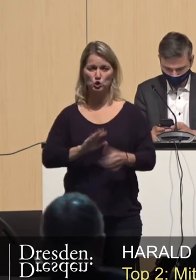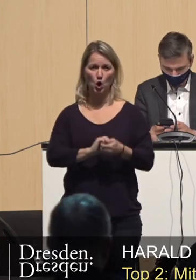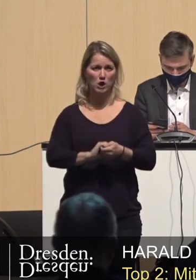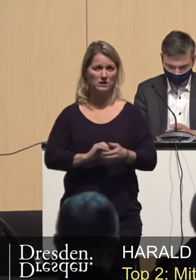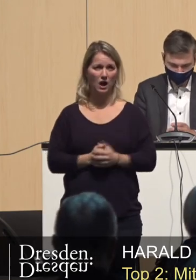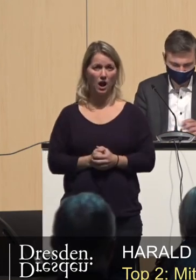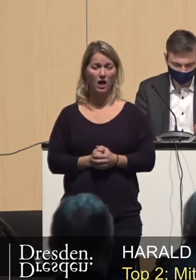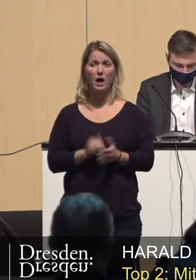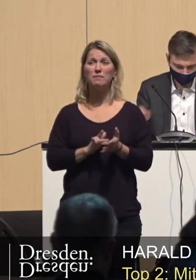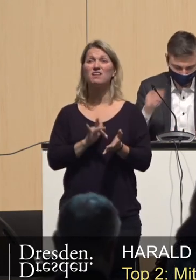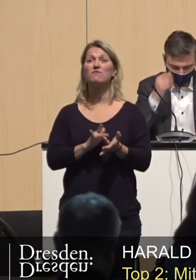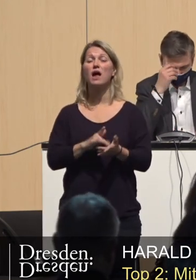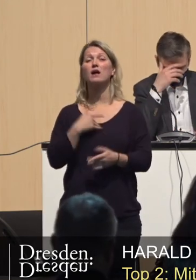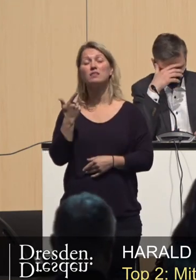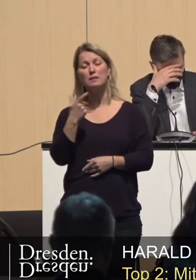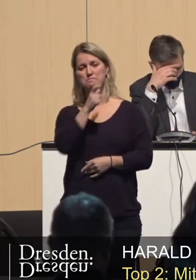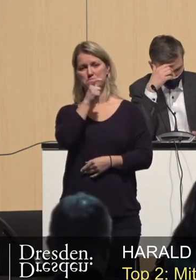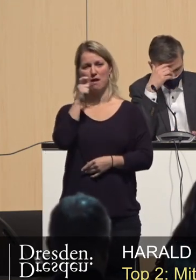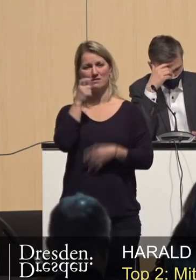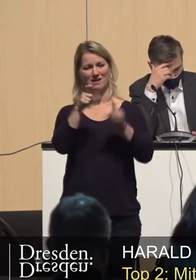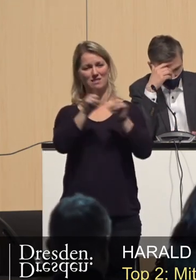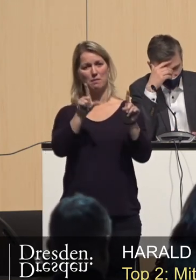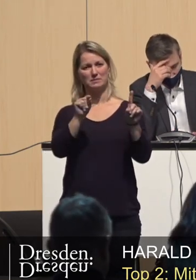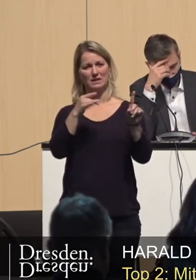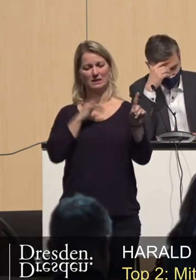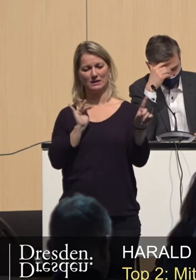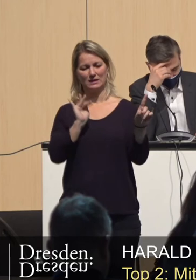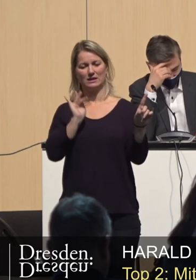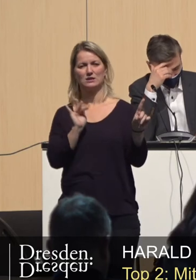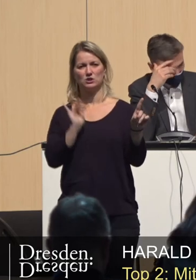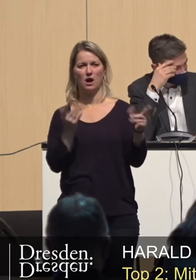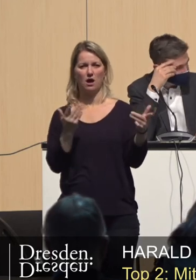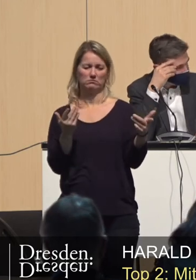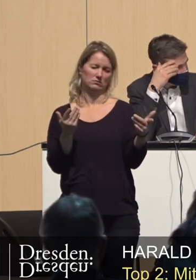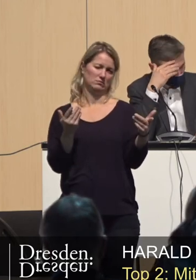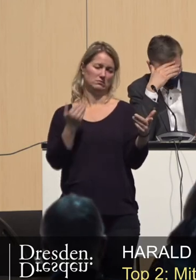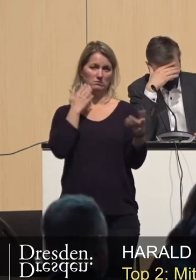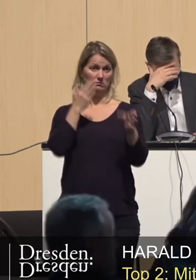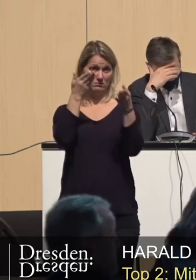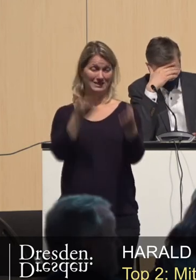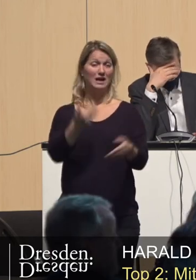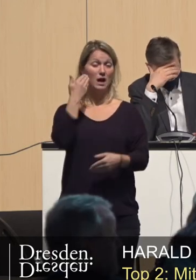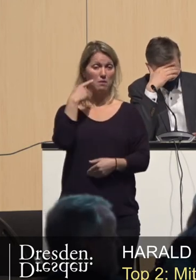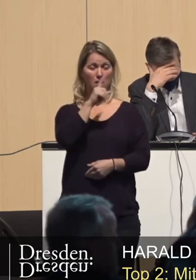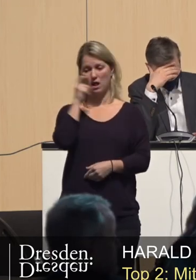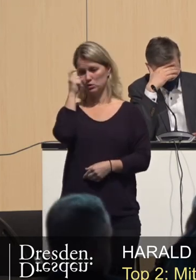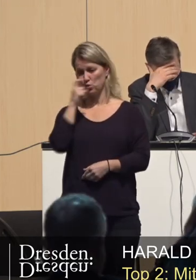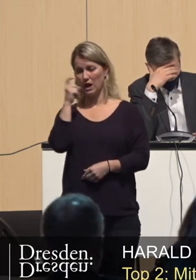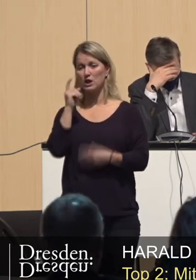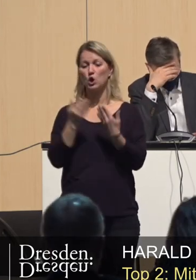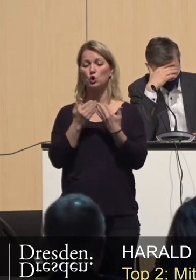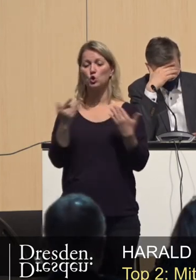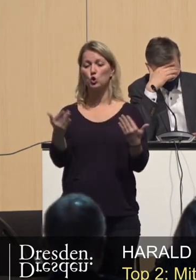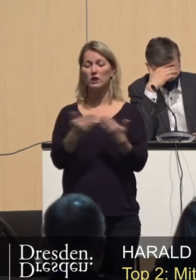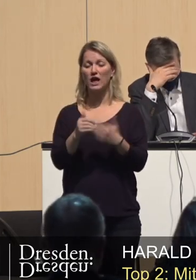wir ein bisschen kritisch mit der Maske umgehen. Nun, Herr Lichti, googeln Sie mal Grüne Jugend nie